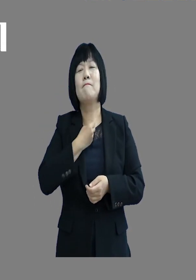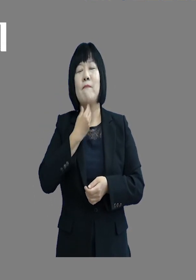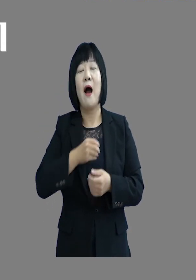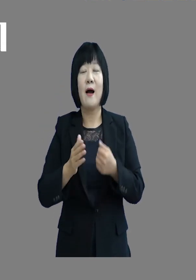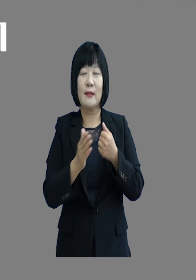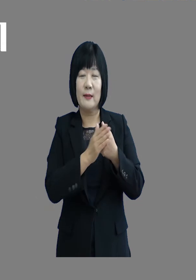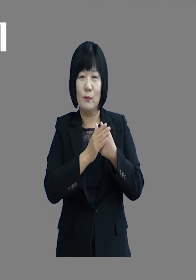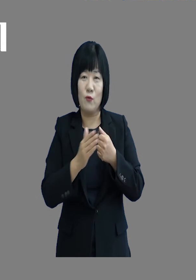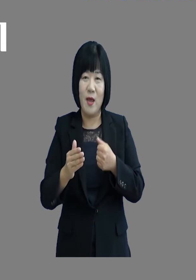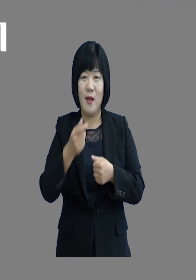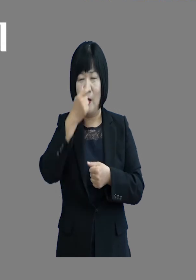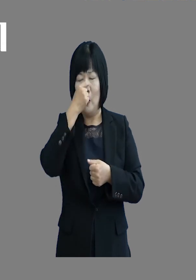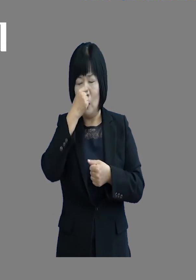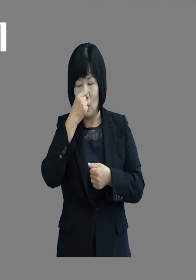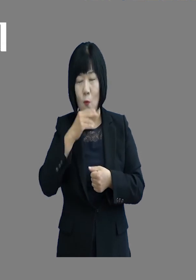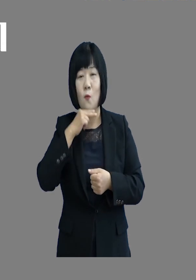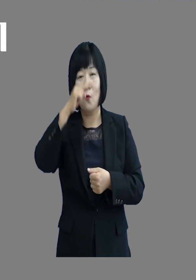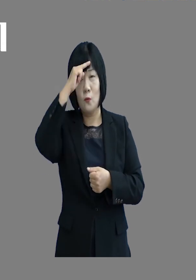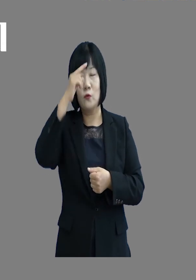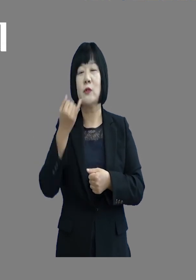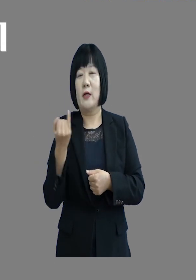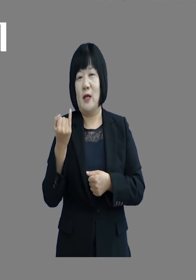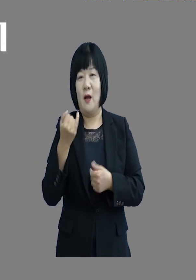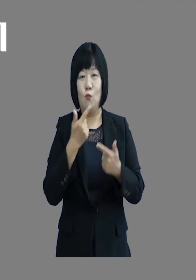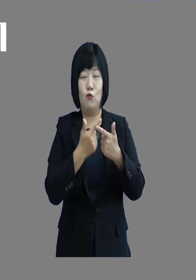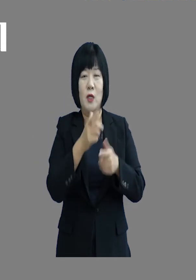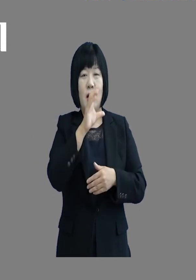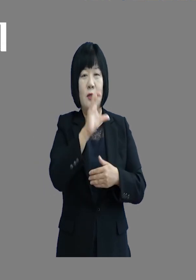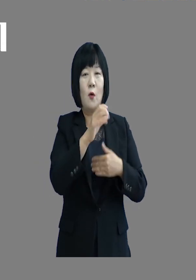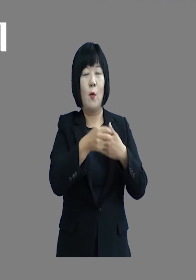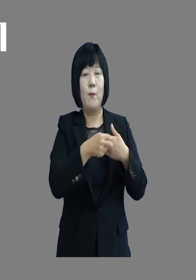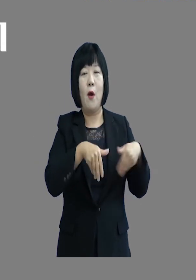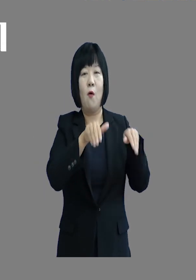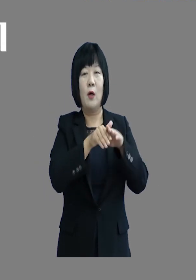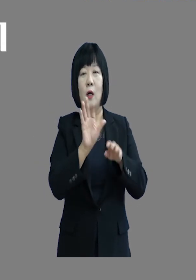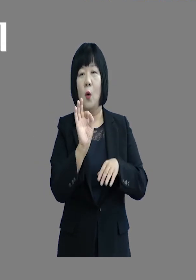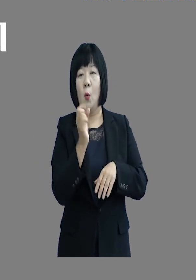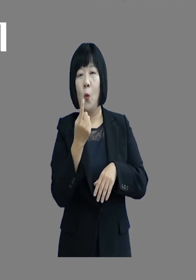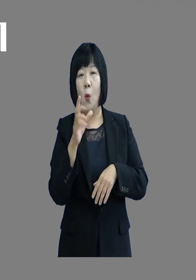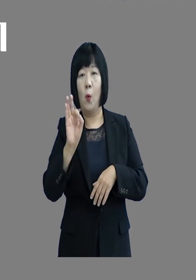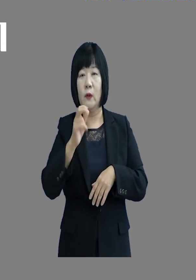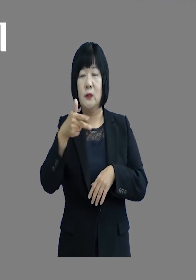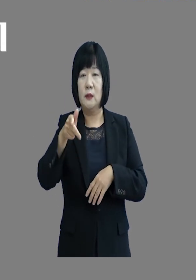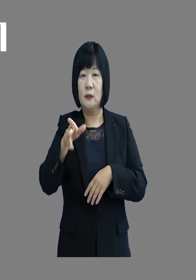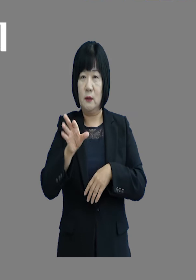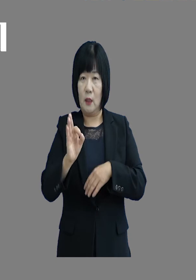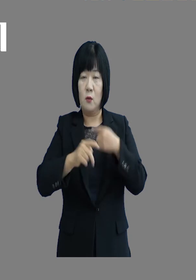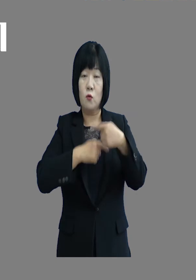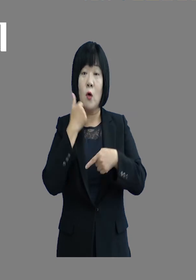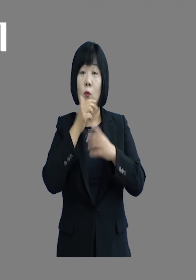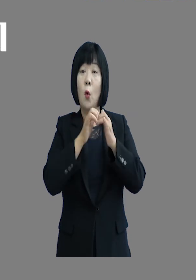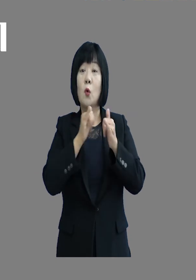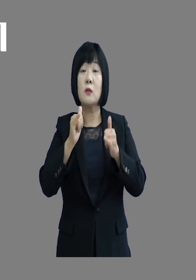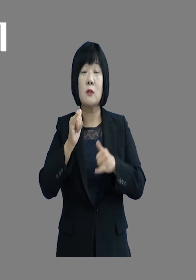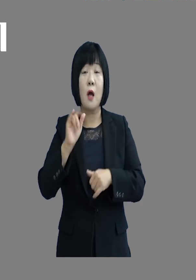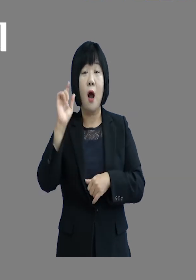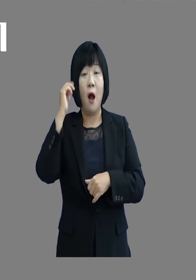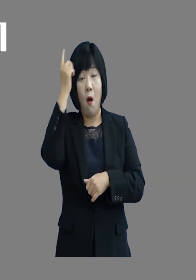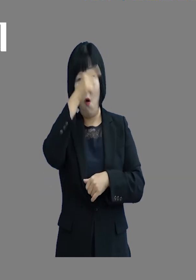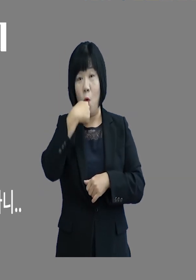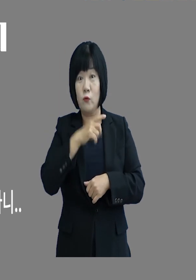먹었어. 소주 여자인데. 부산 성모병원 오은정 수어통역사의 얼굴 이름은 소주